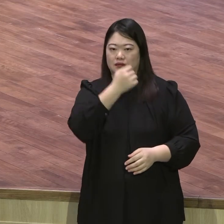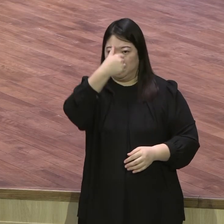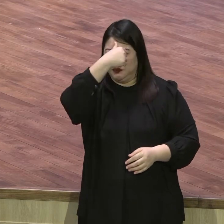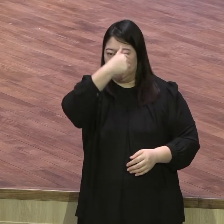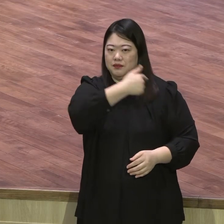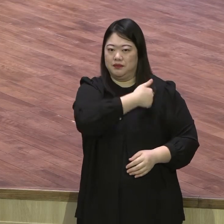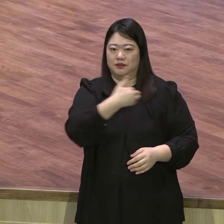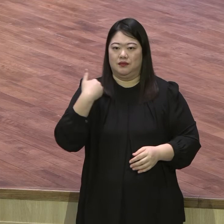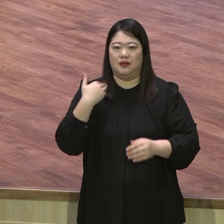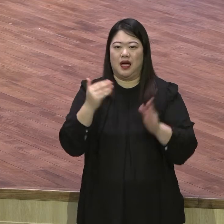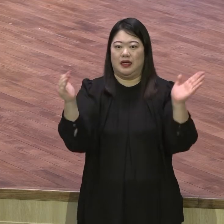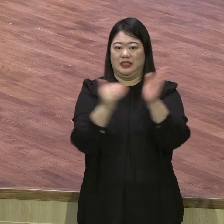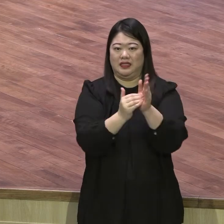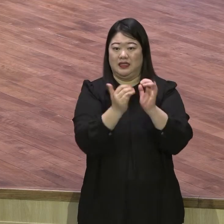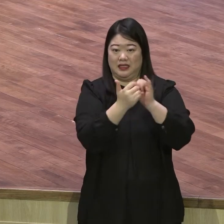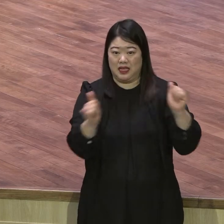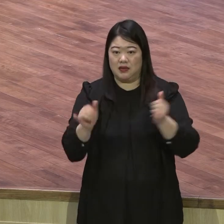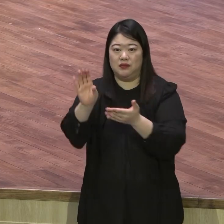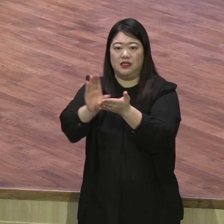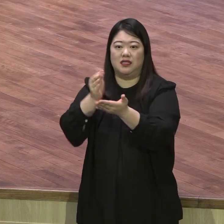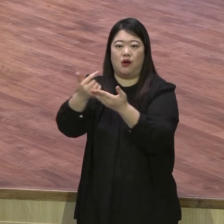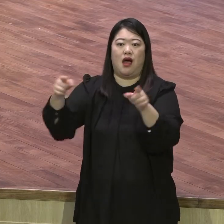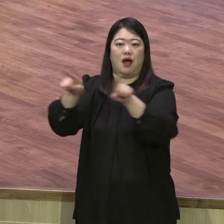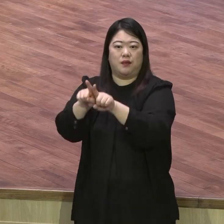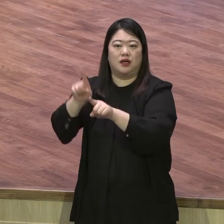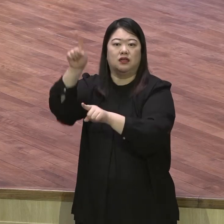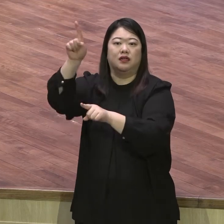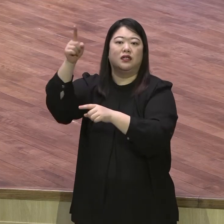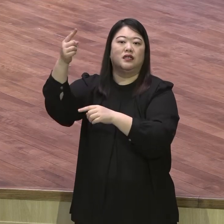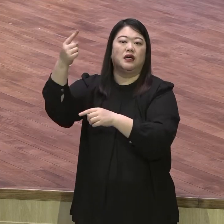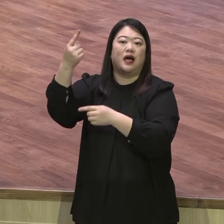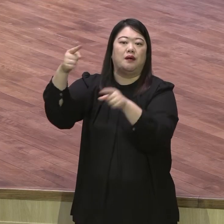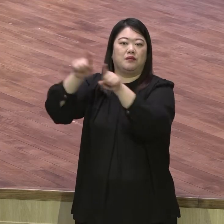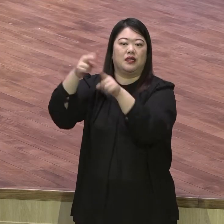살아서 그리스도와 더불어 천년 동안 왕노릇 하리니.